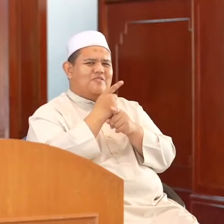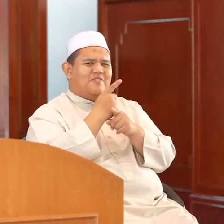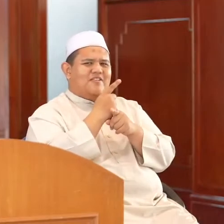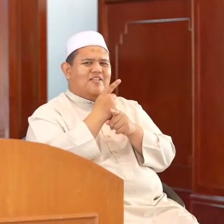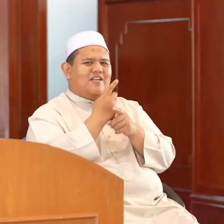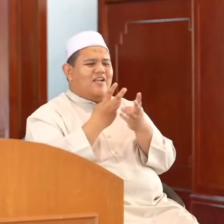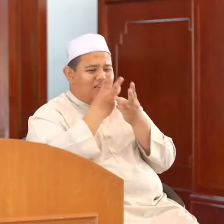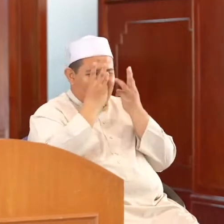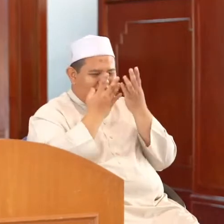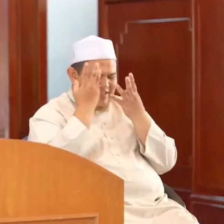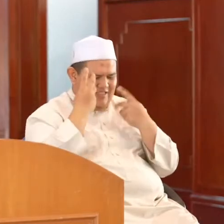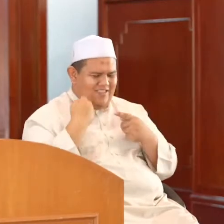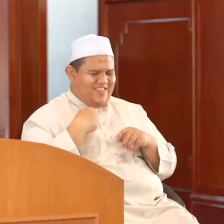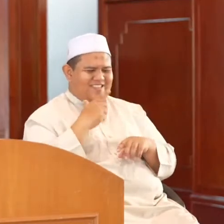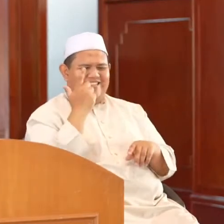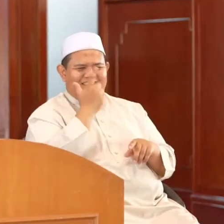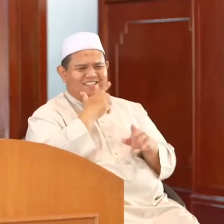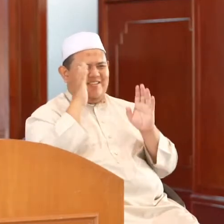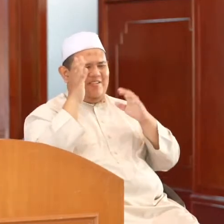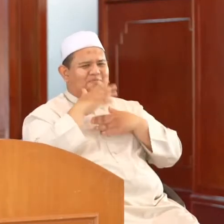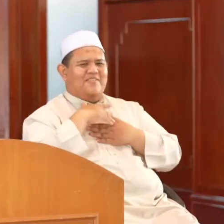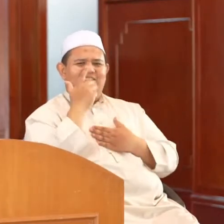Air semayang ambil, semayang tak.